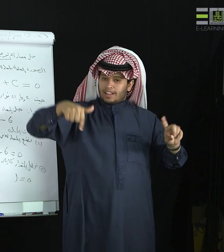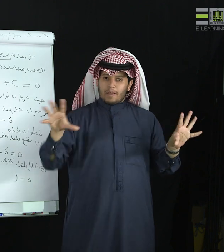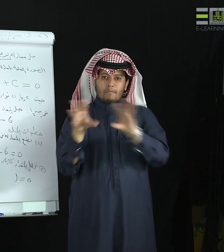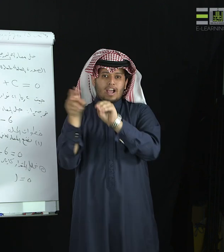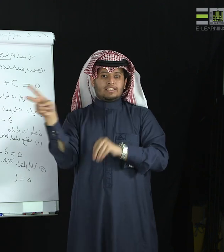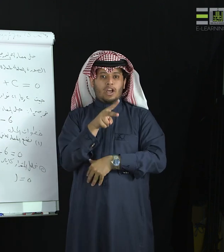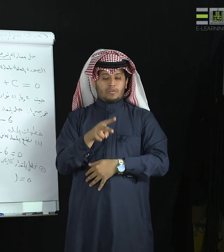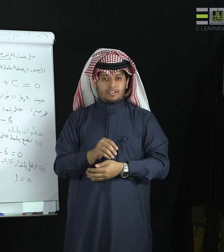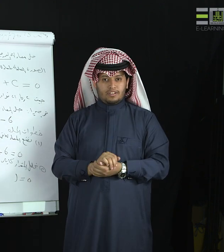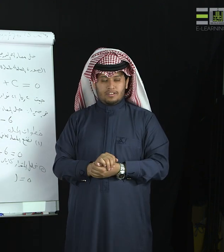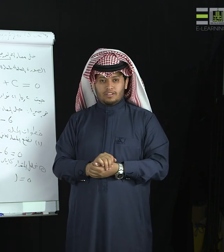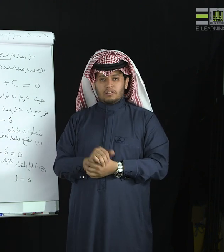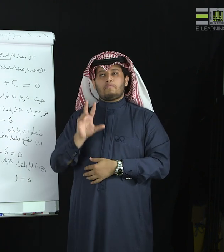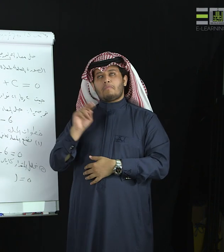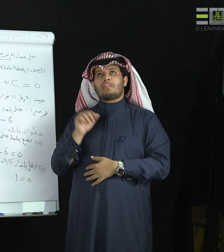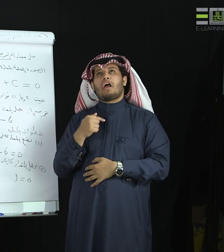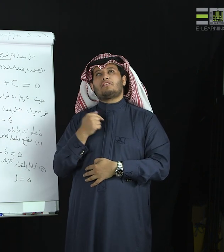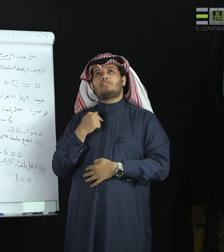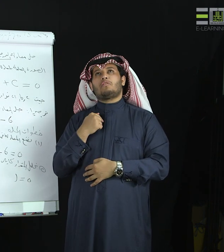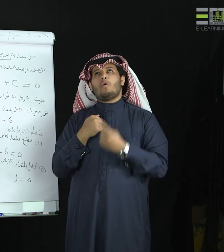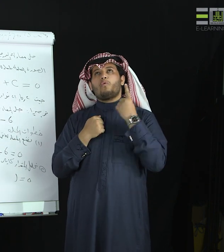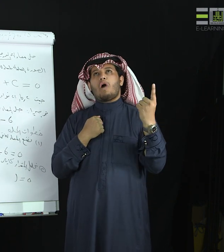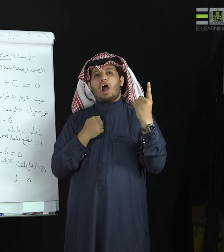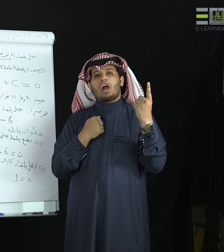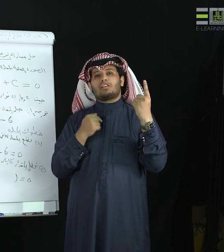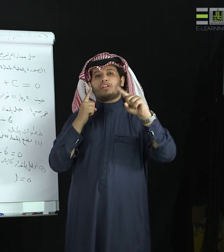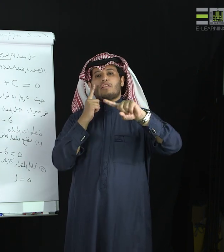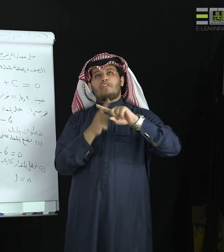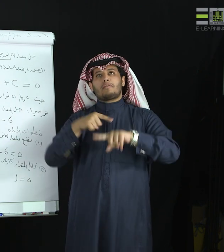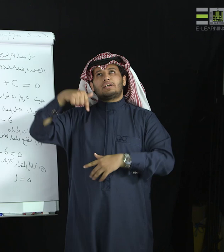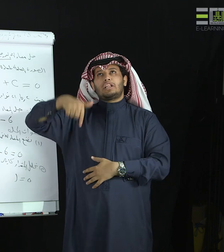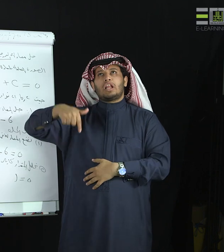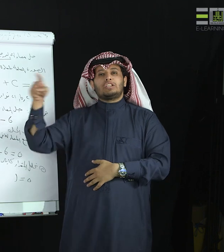فممكن نتلاقى مثلا واحد ضرب ستة بيساوي ستة،